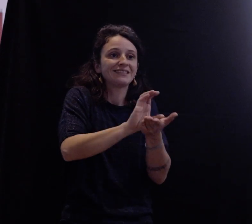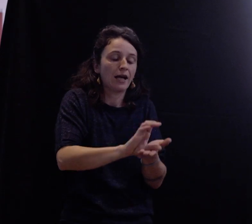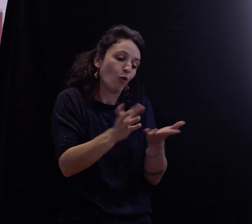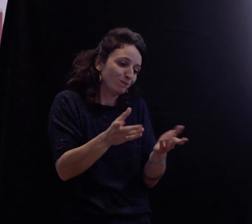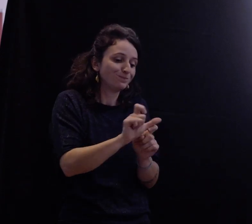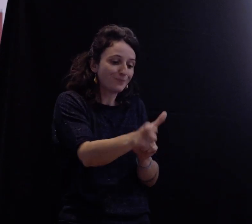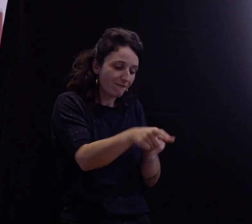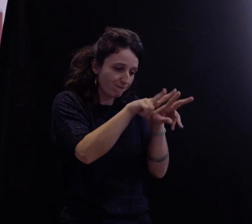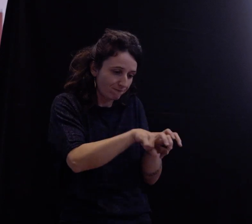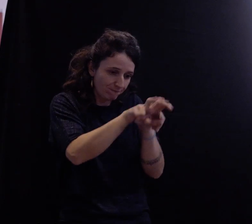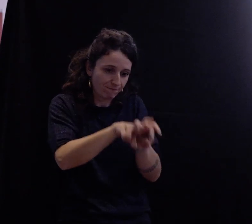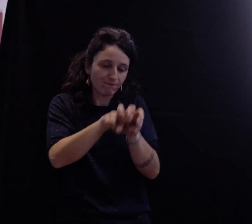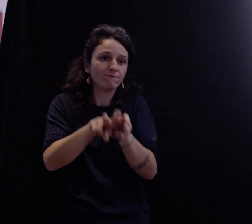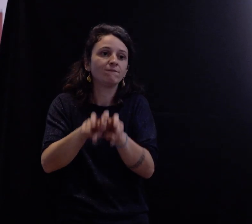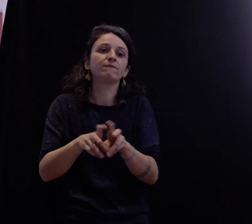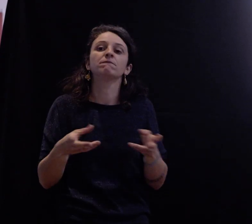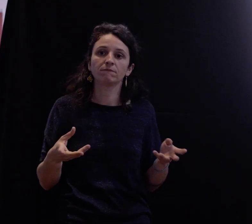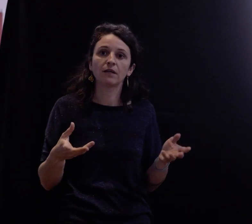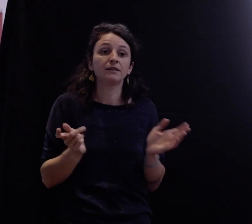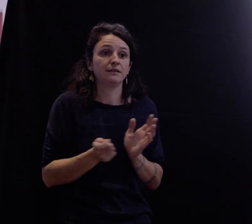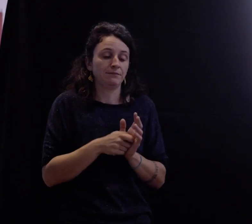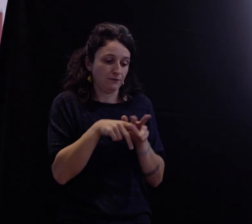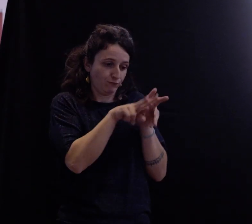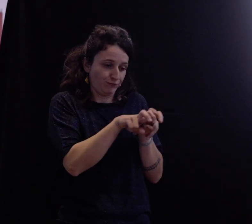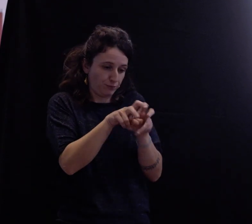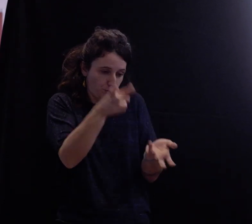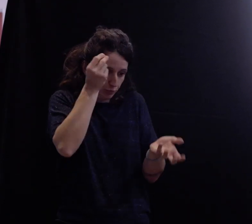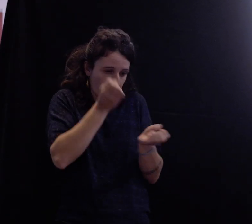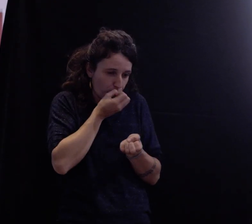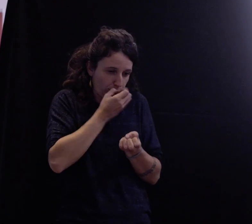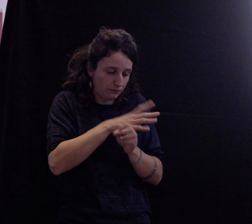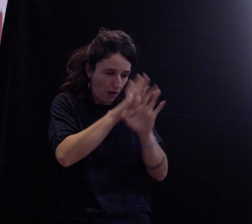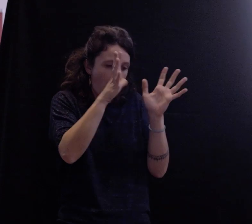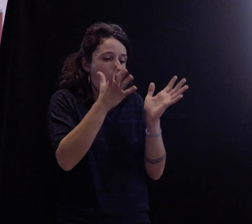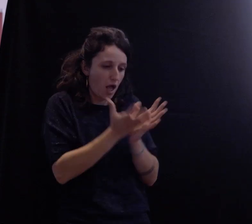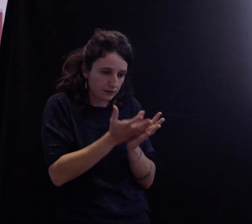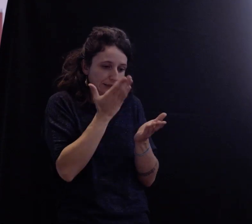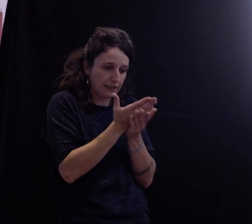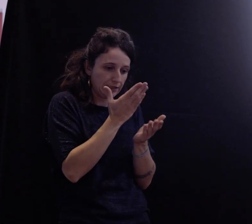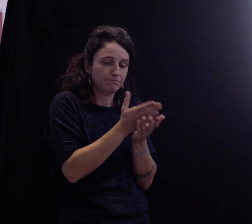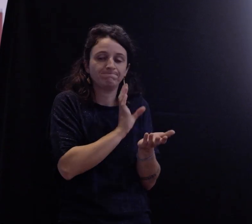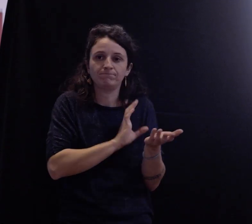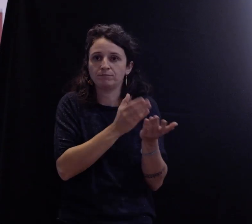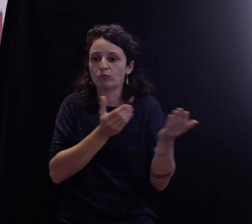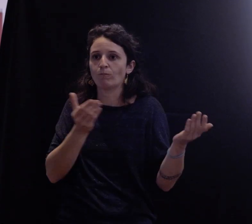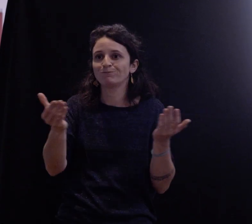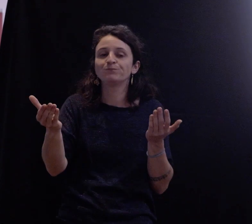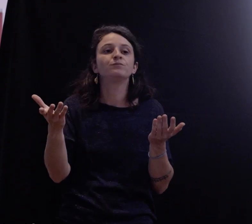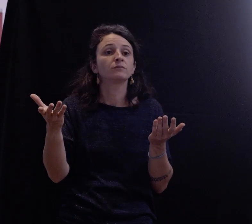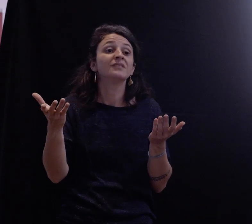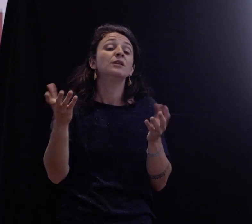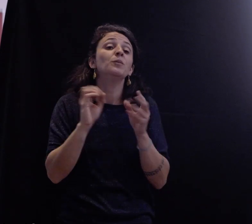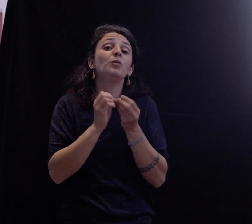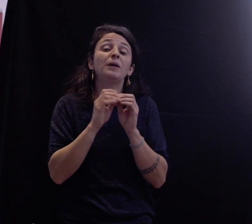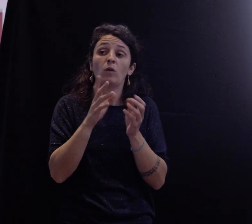va essayer de contrebalancer les effets de l'anomalie de CHD7. Le problème qu'on a, c'est que les anomalies, elles apparaissent